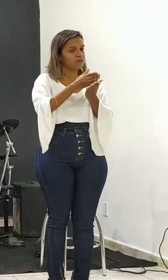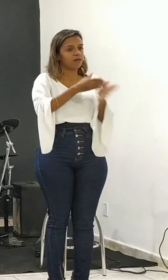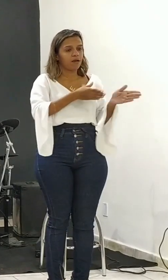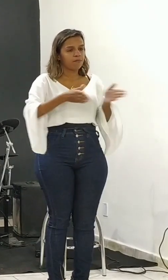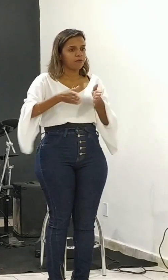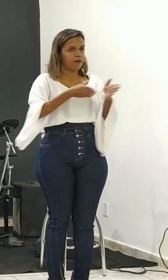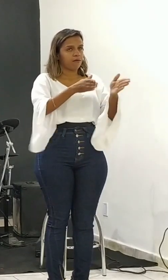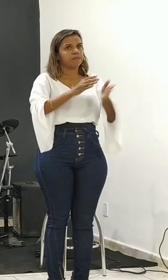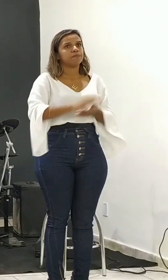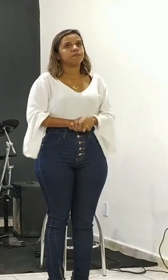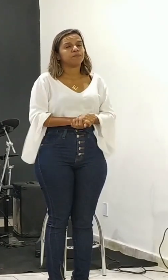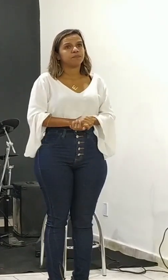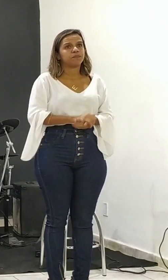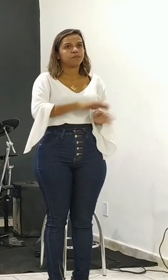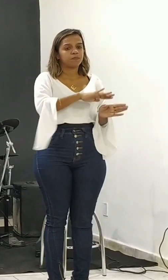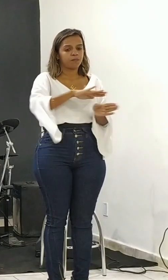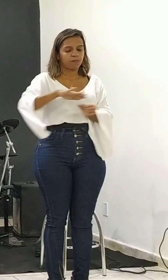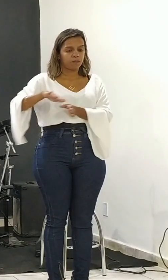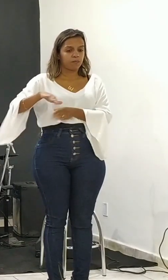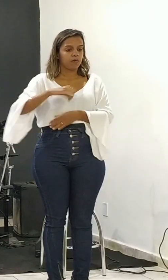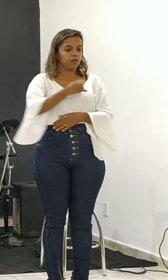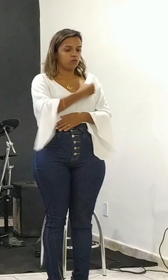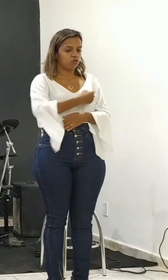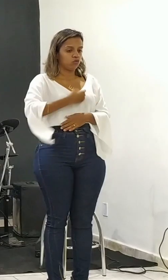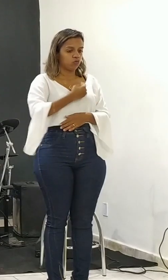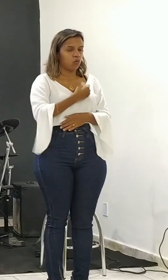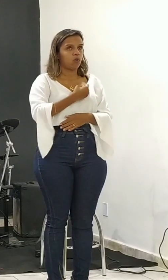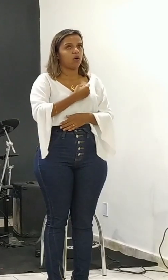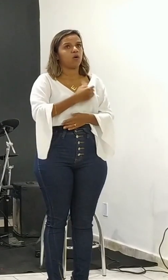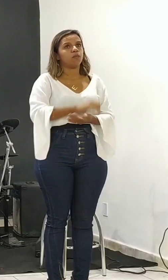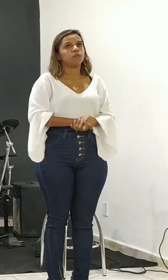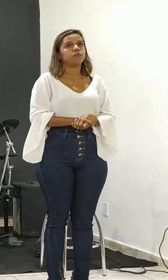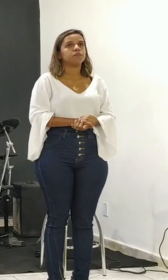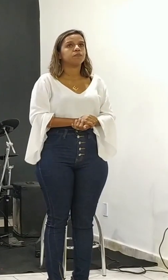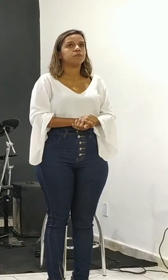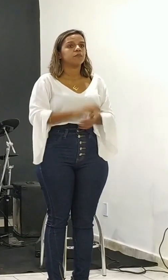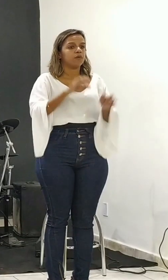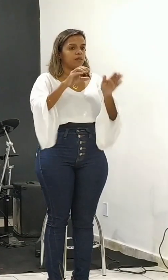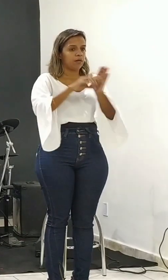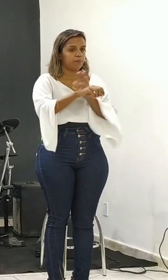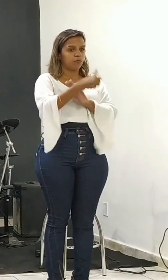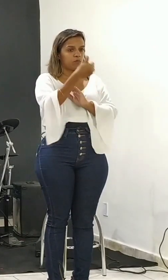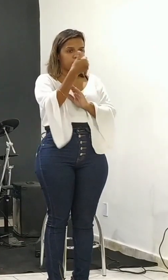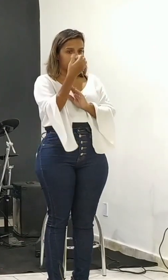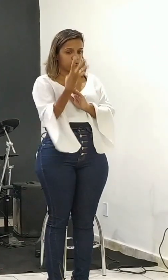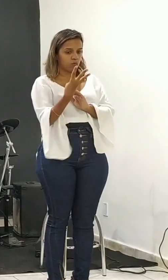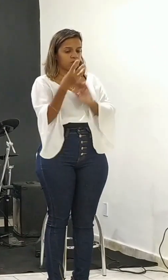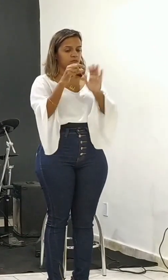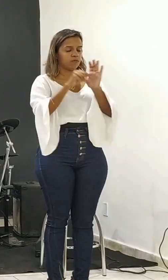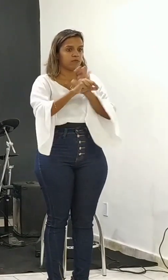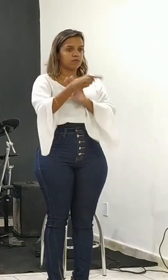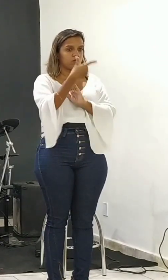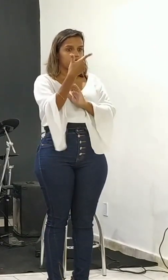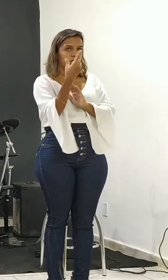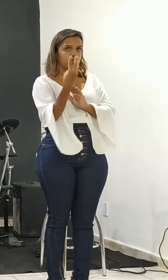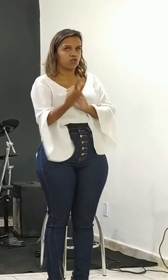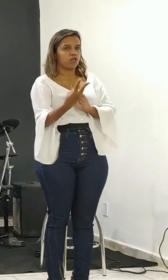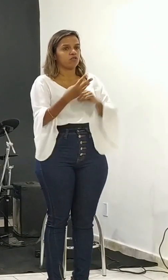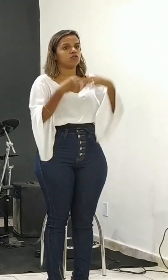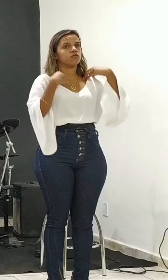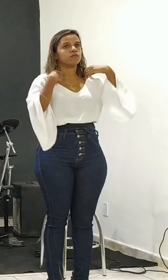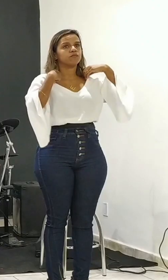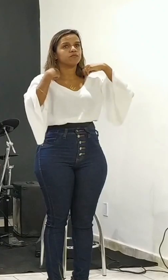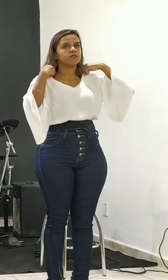capítulo 14, versículo 23. Evangelho de João capítulo 14, versículo 23. Tu não estás